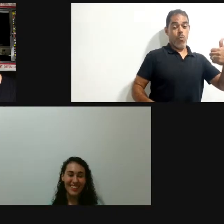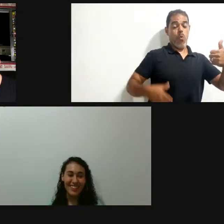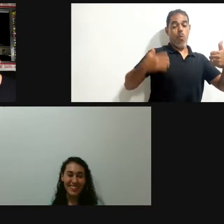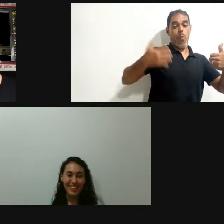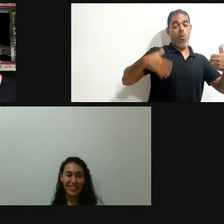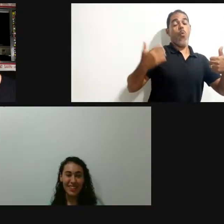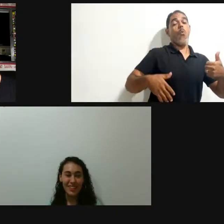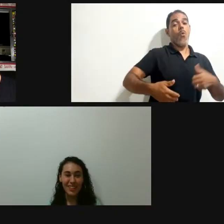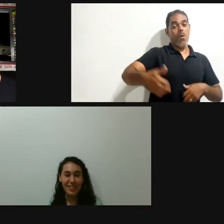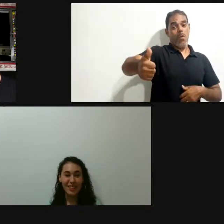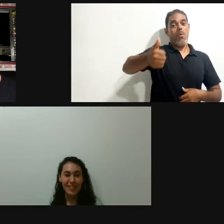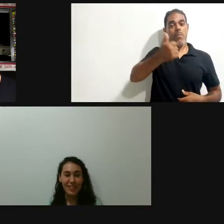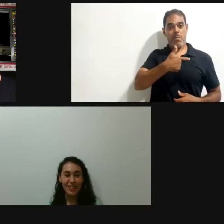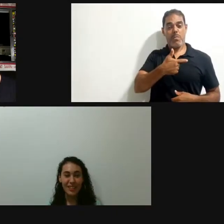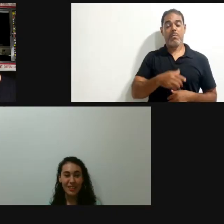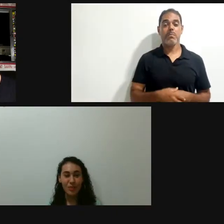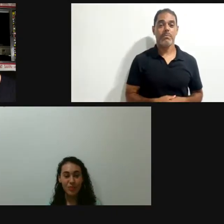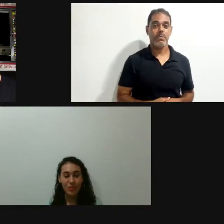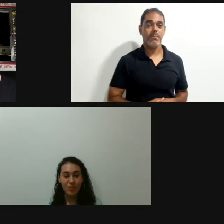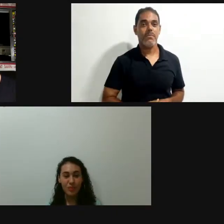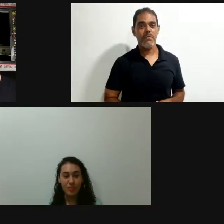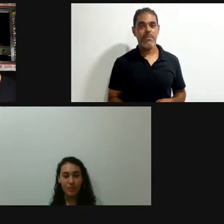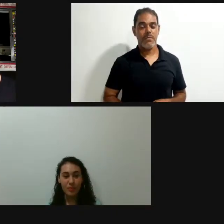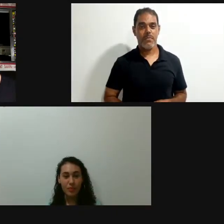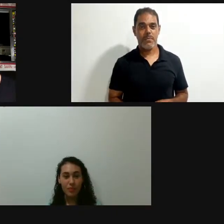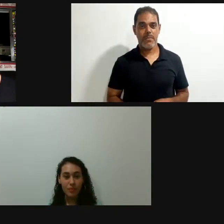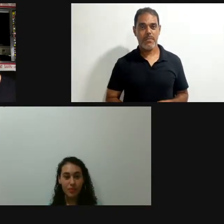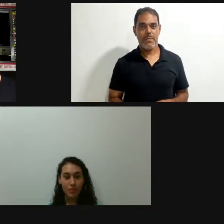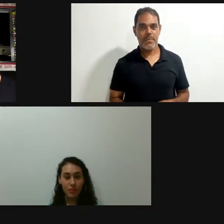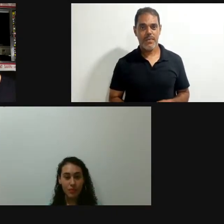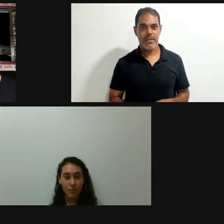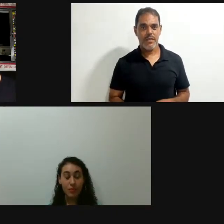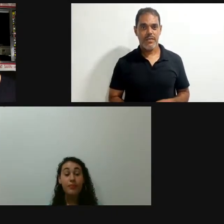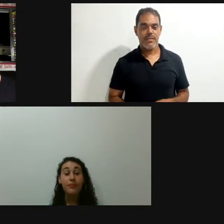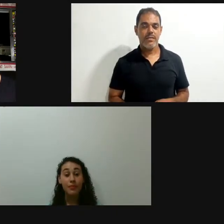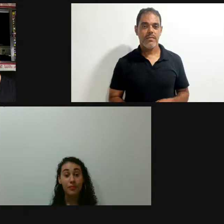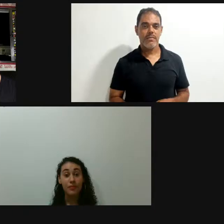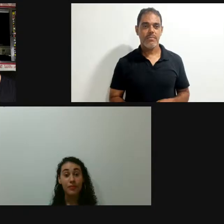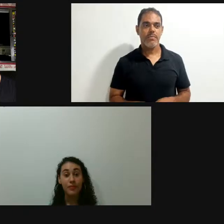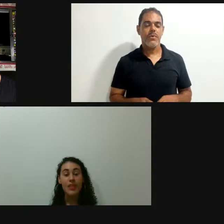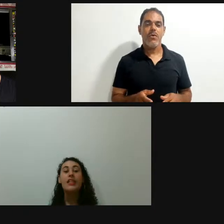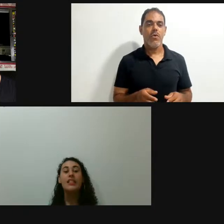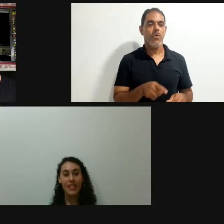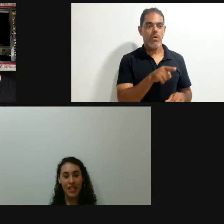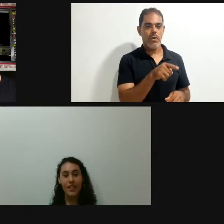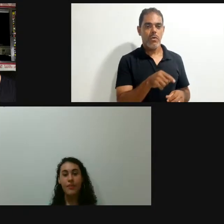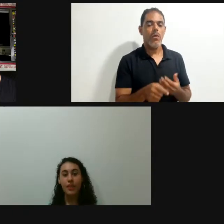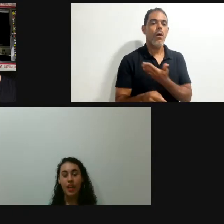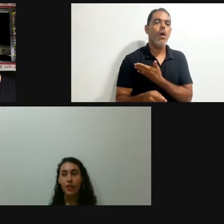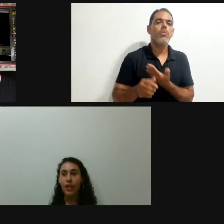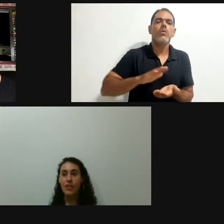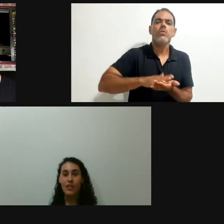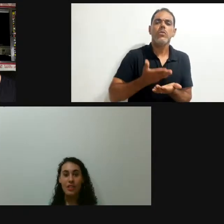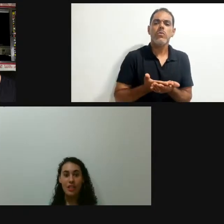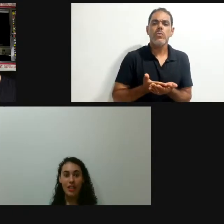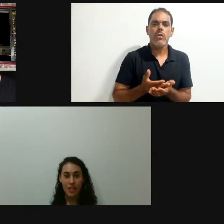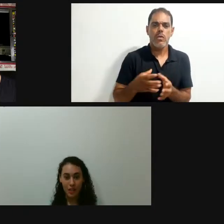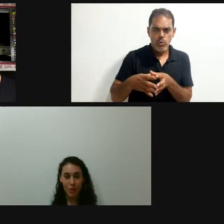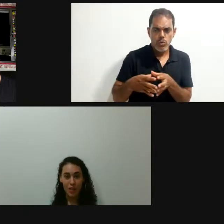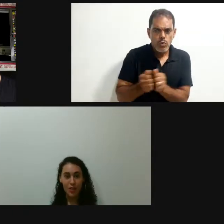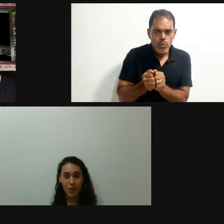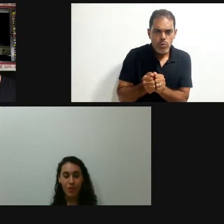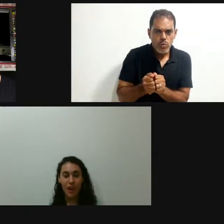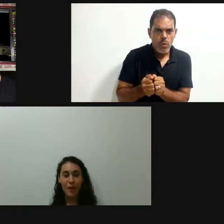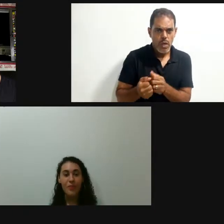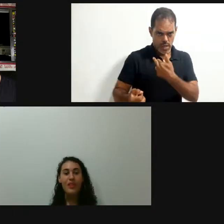O pessoal que tá aí hoje do Libras, eles você já falou que são do projeto, é da igreja esse projeto? Sim, no caso a gente é